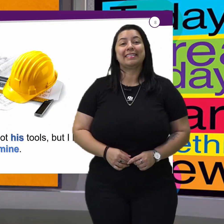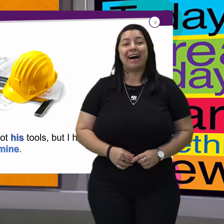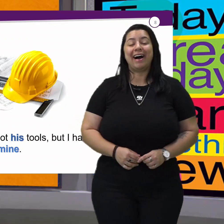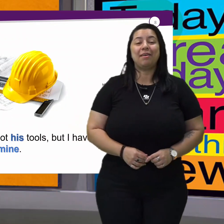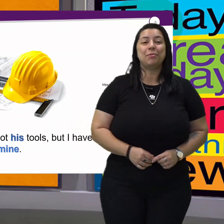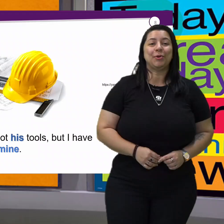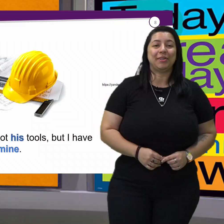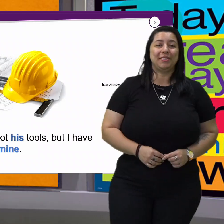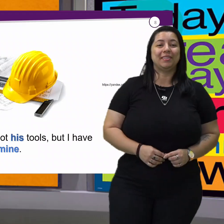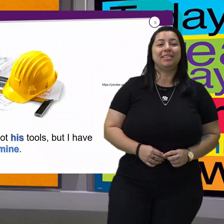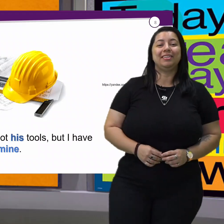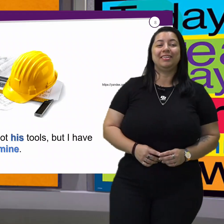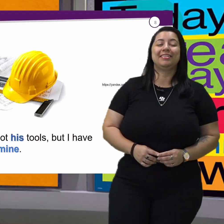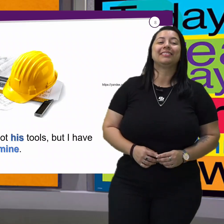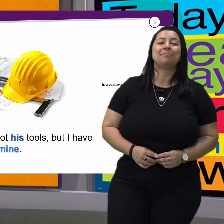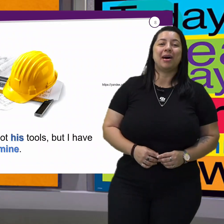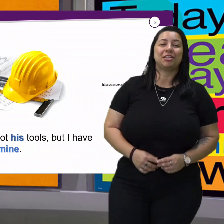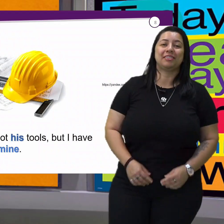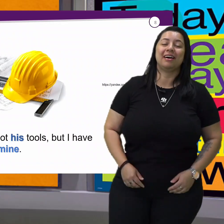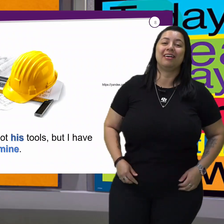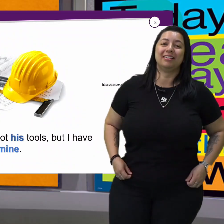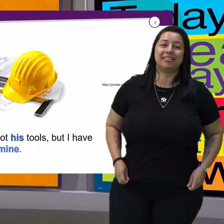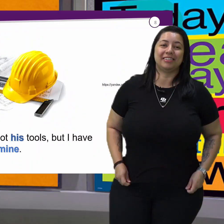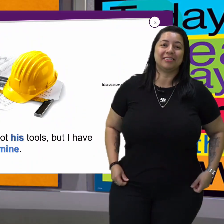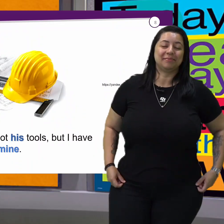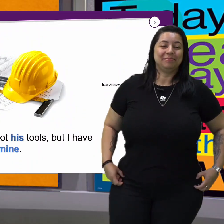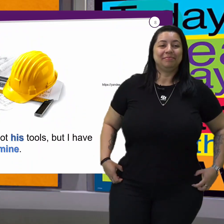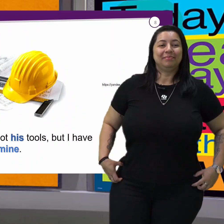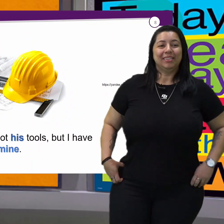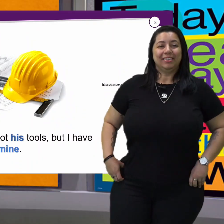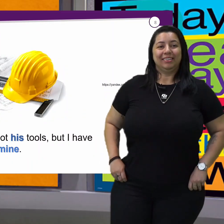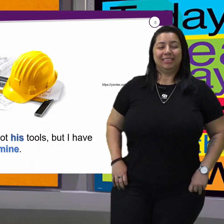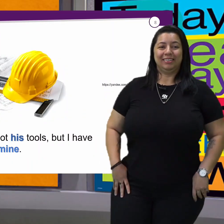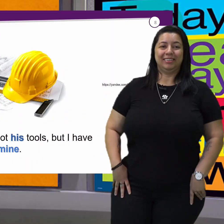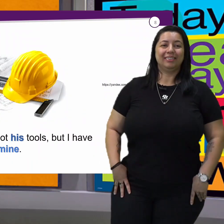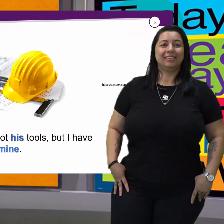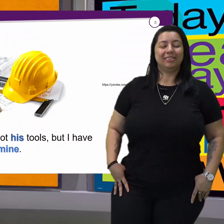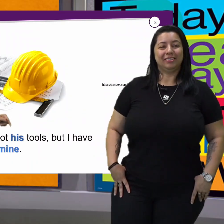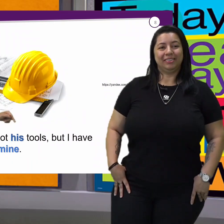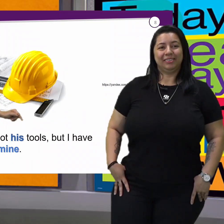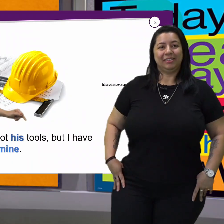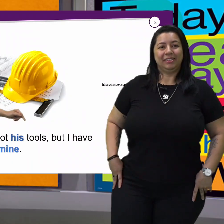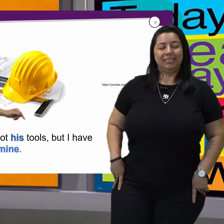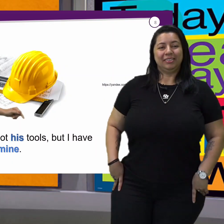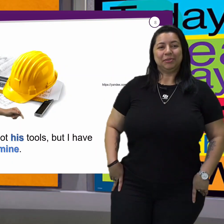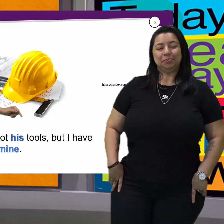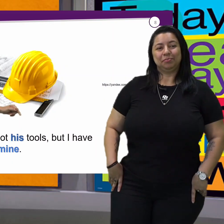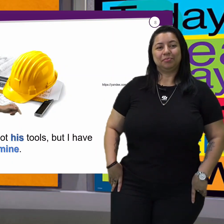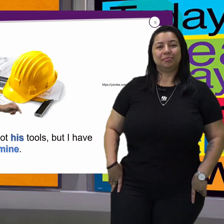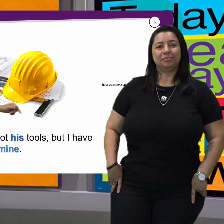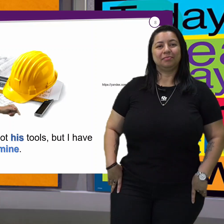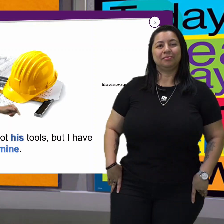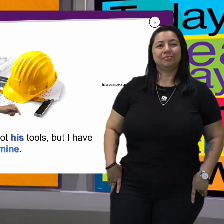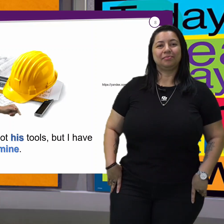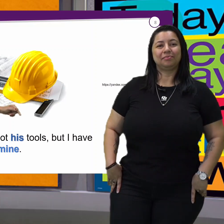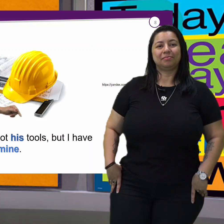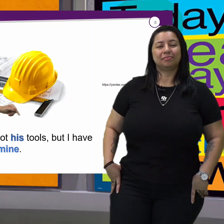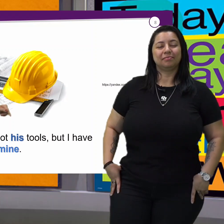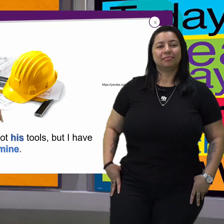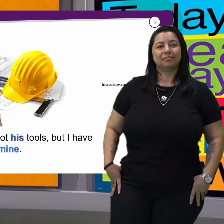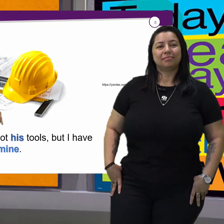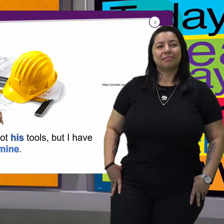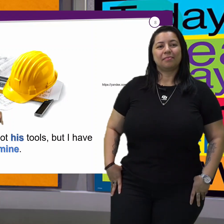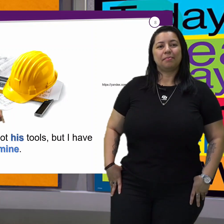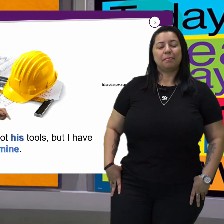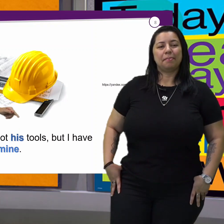geralmente sabe um pouquinho aparece ali, a palavra bastante aí, então já consegue inferir. His tools, que é o quê? As